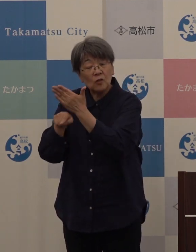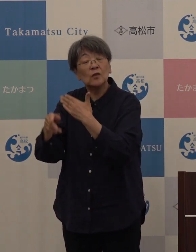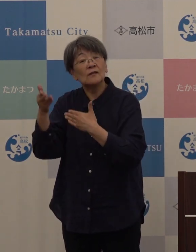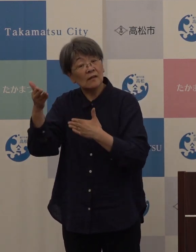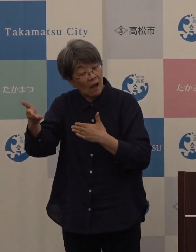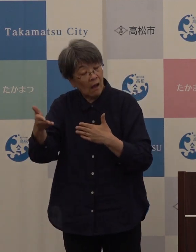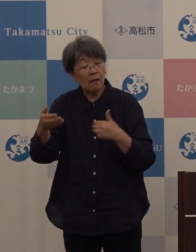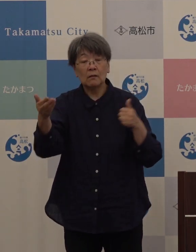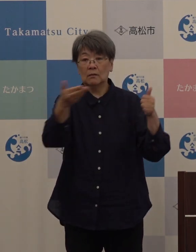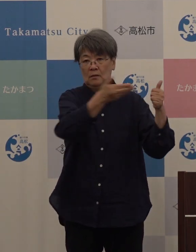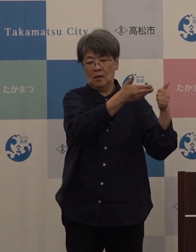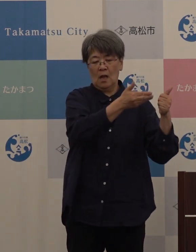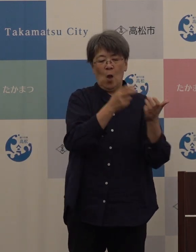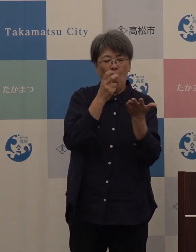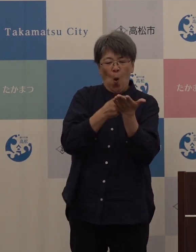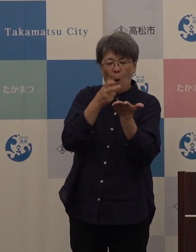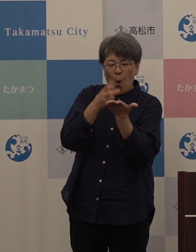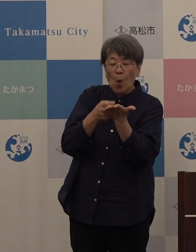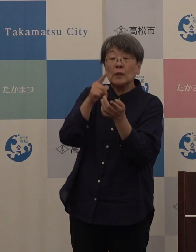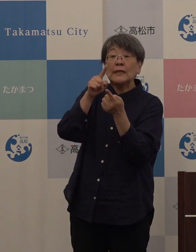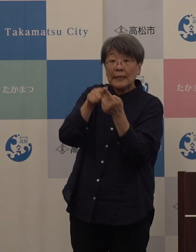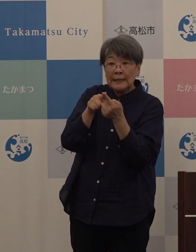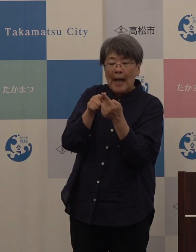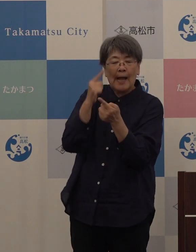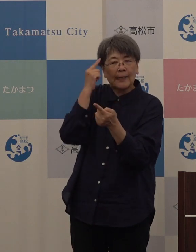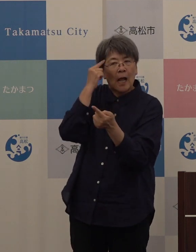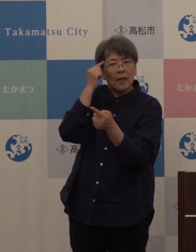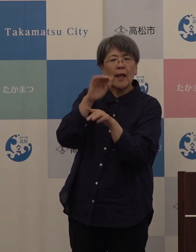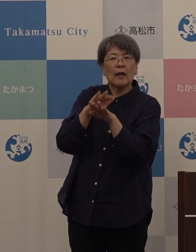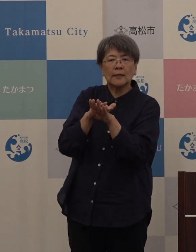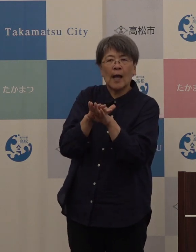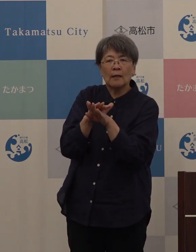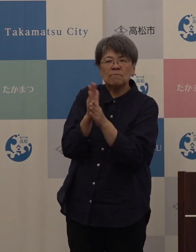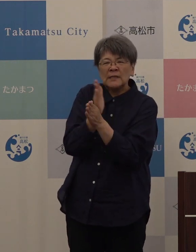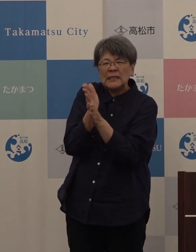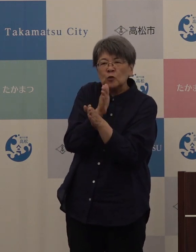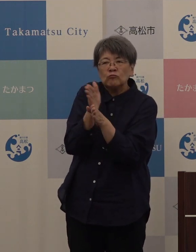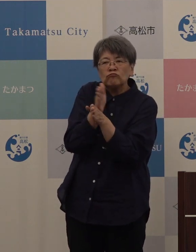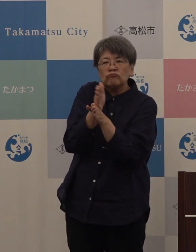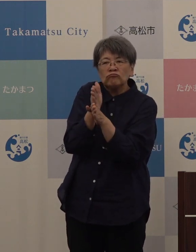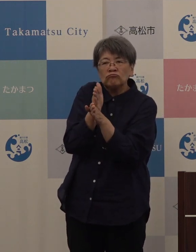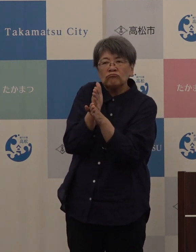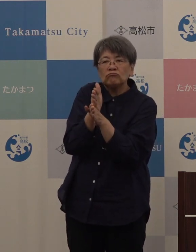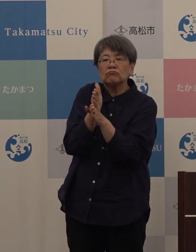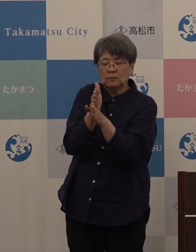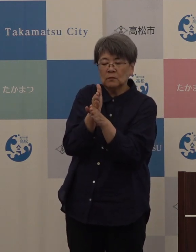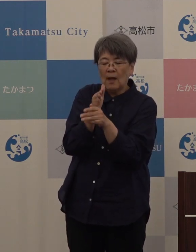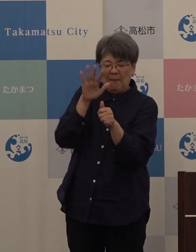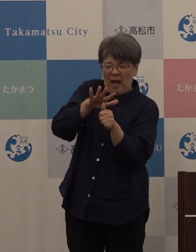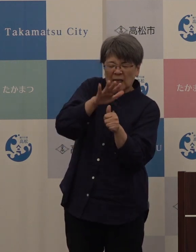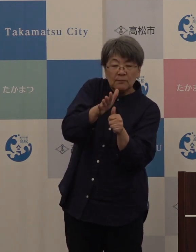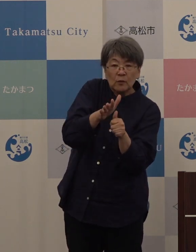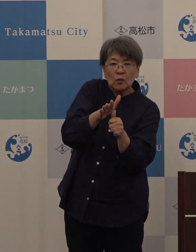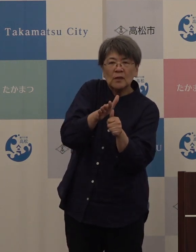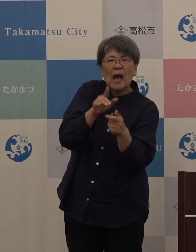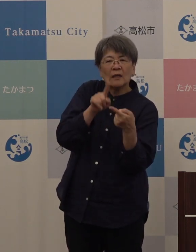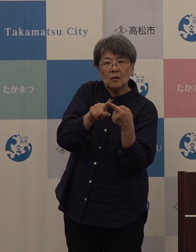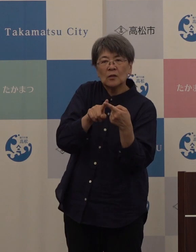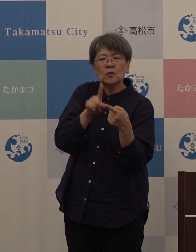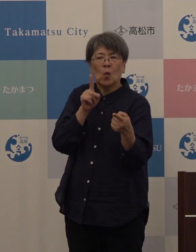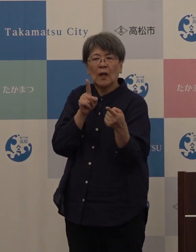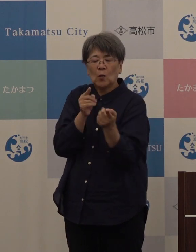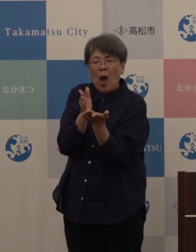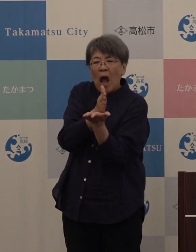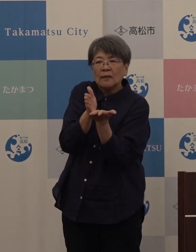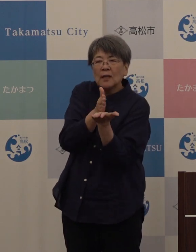ね、法的な見解というもので、パワーハラスメントに当たる可能性があるのかどうか